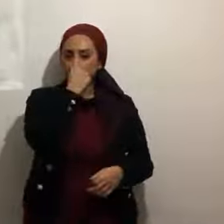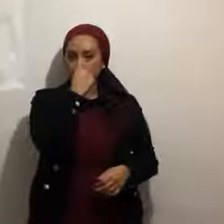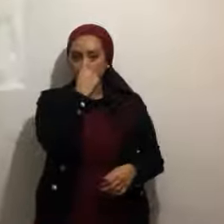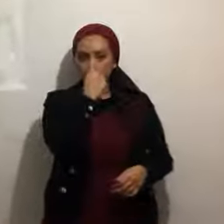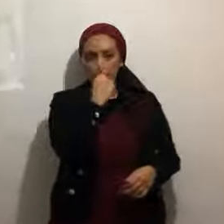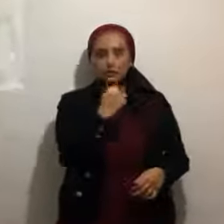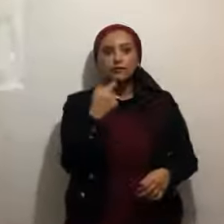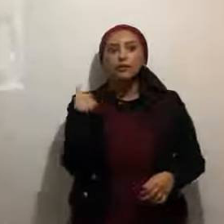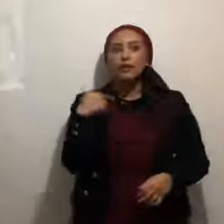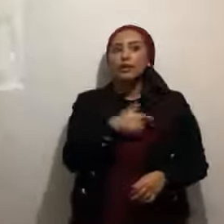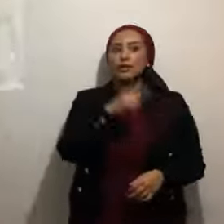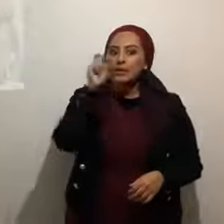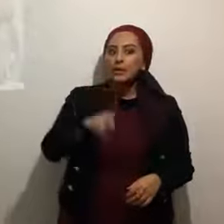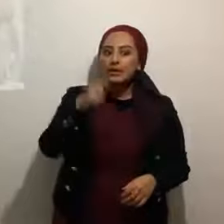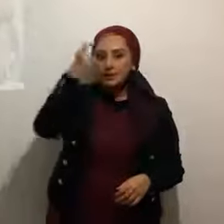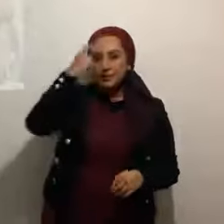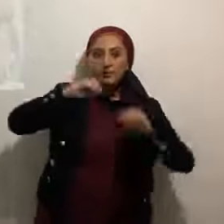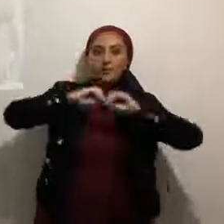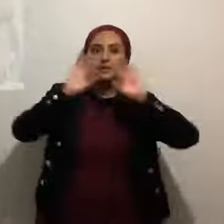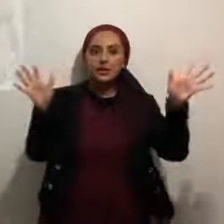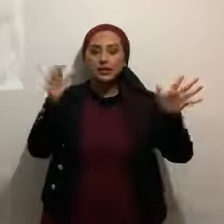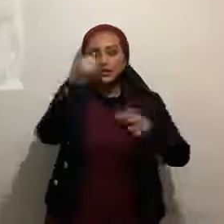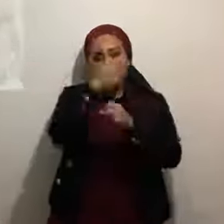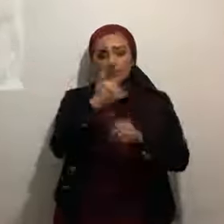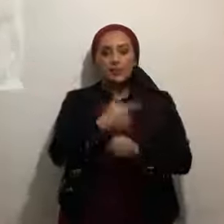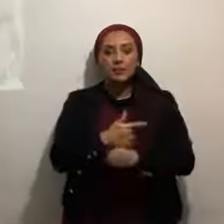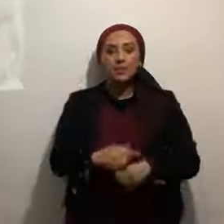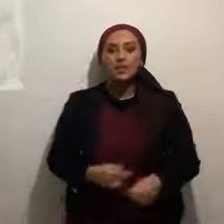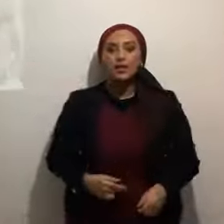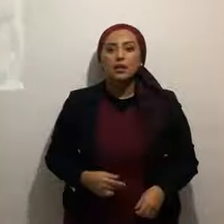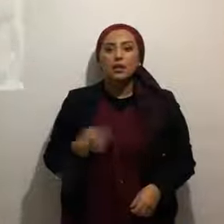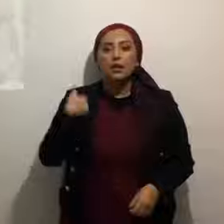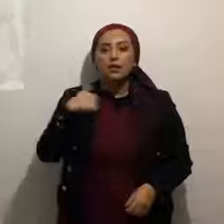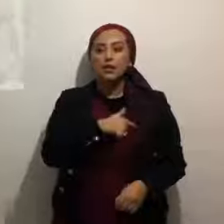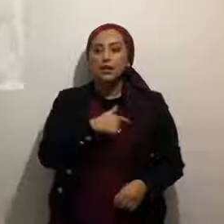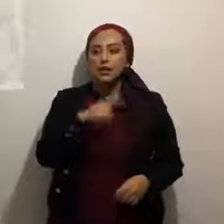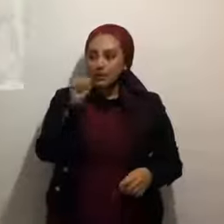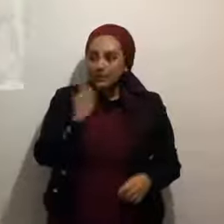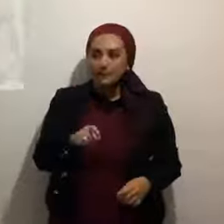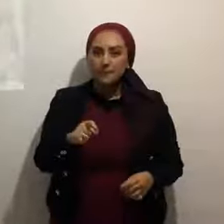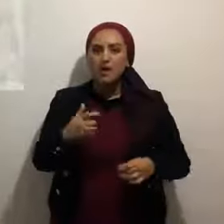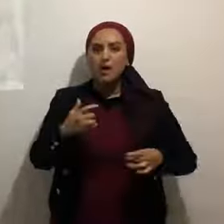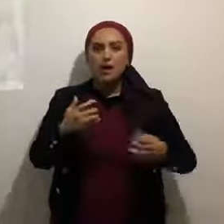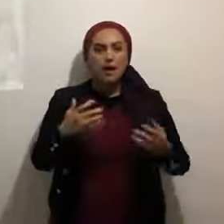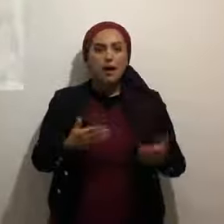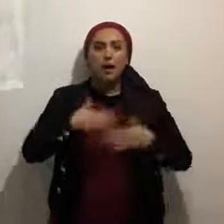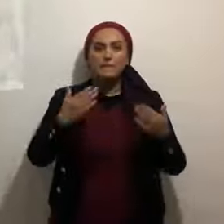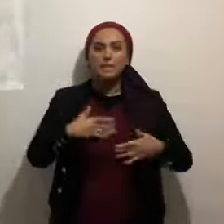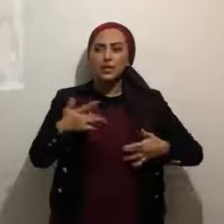Seamos de mente clara, hermanos. Seamos apasionados. Seamos